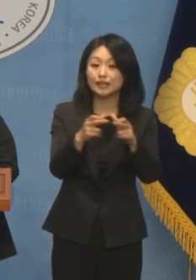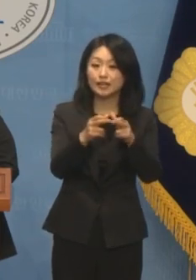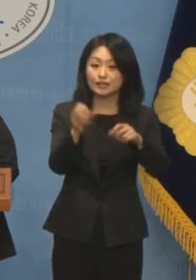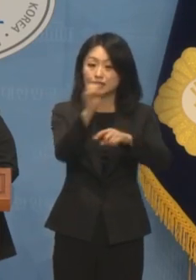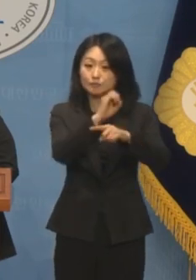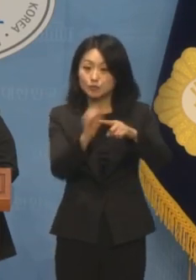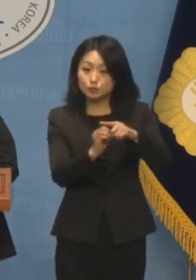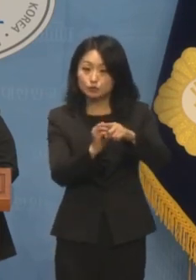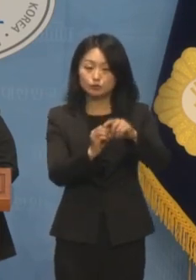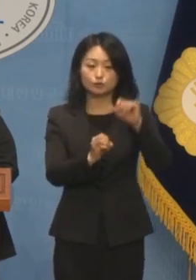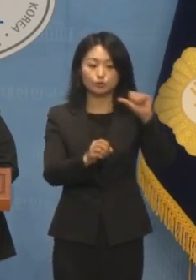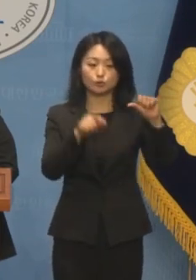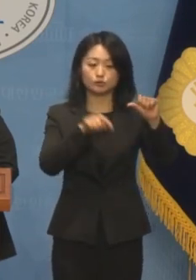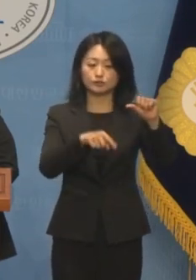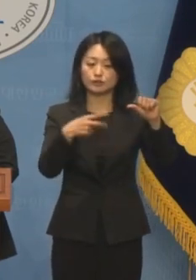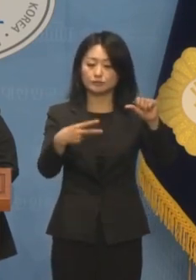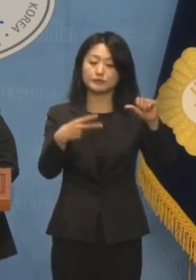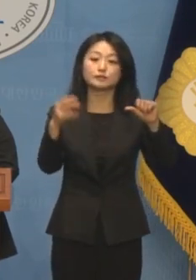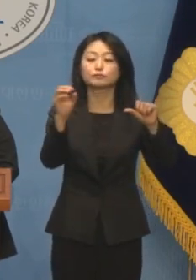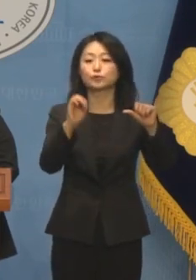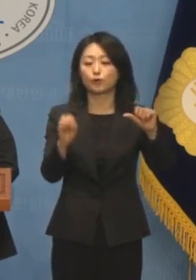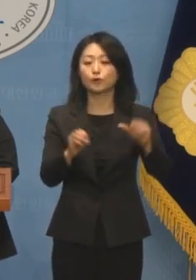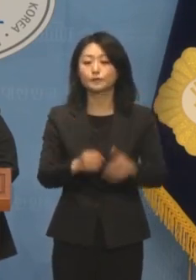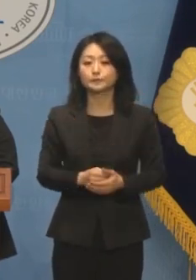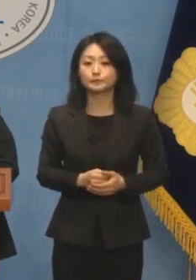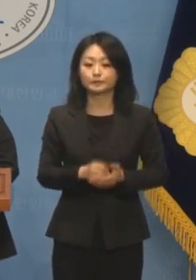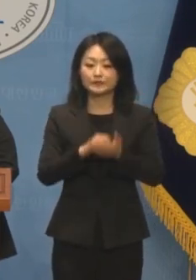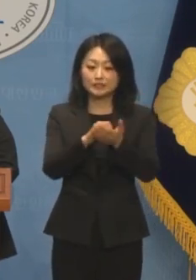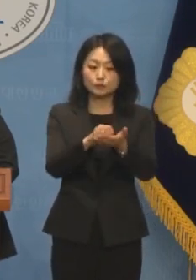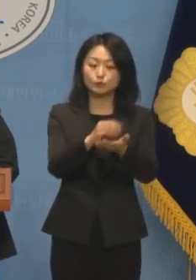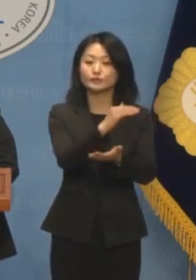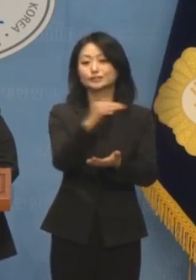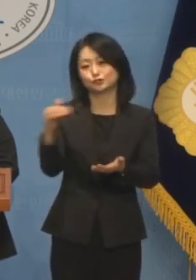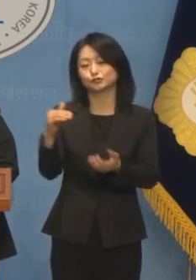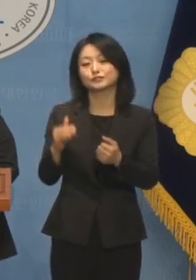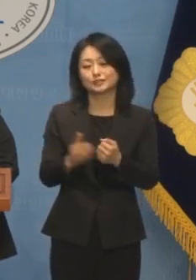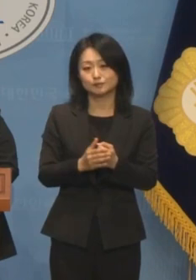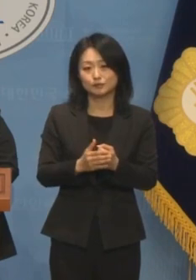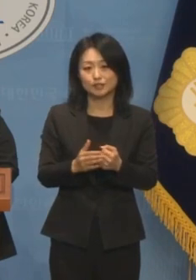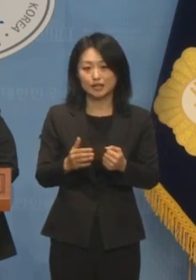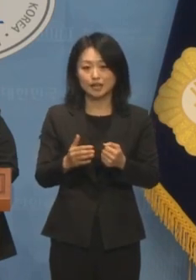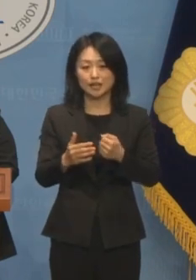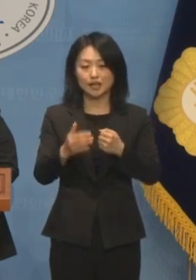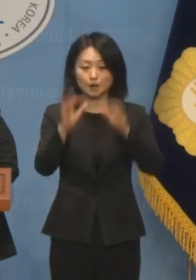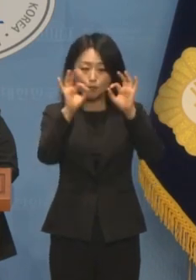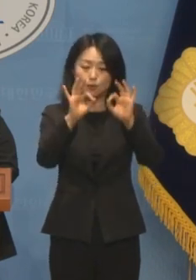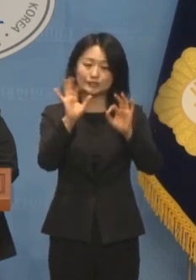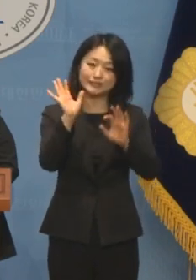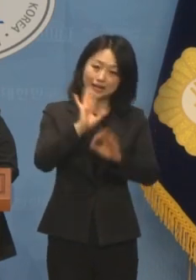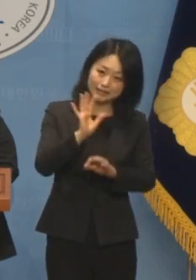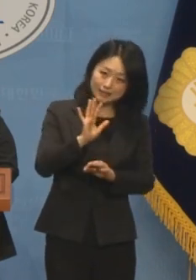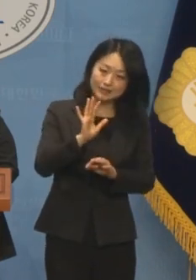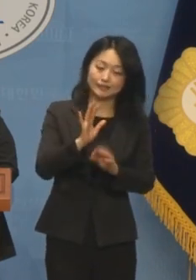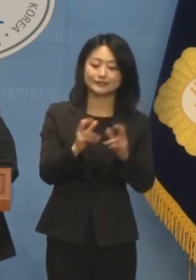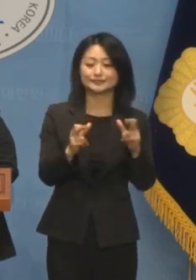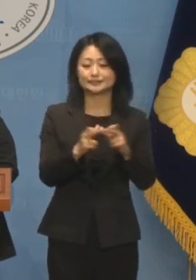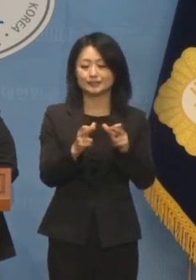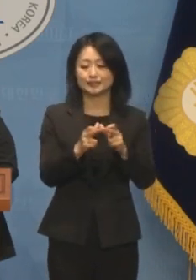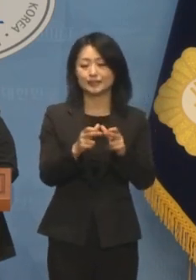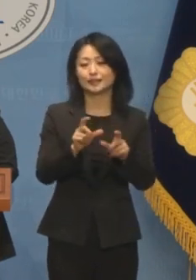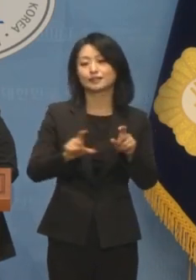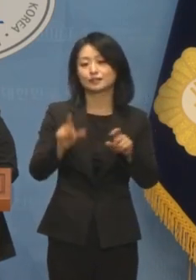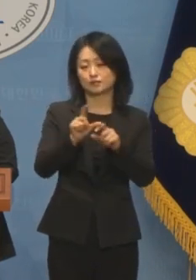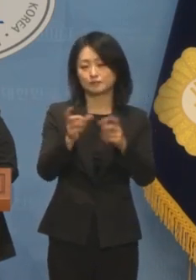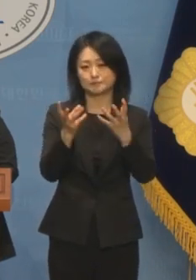비율은 5.2%입니다. 물론 등록 기준이기 때문에 보이지 않는 장애인은 훨씬 많을